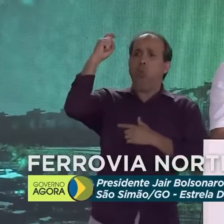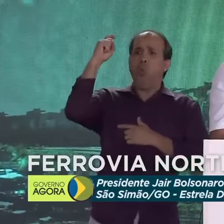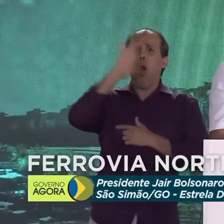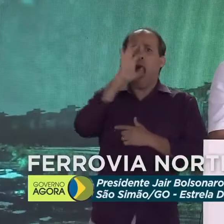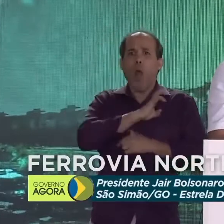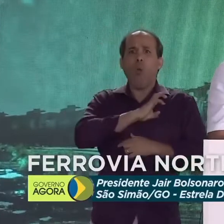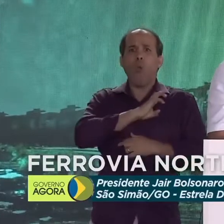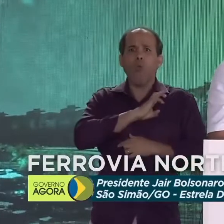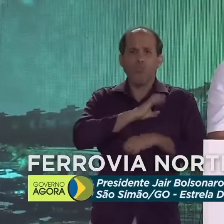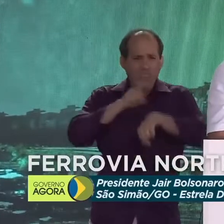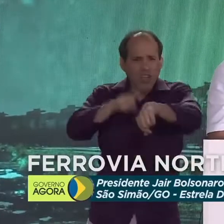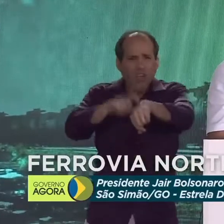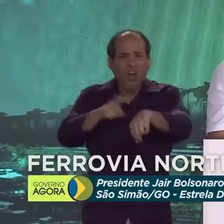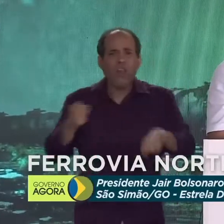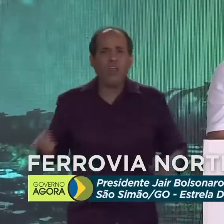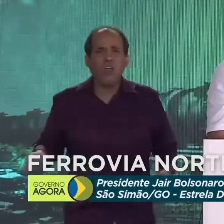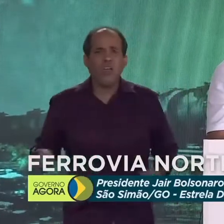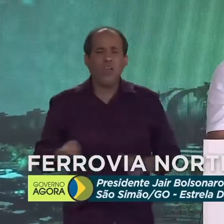atacar imediatamente?